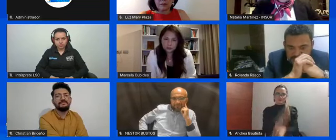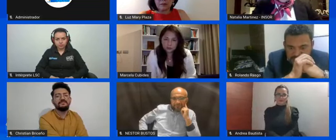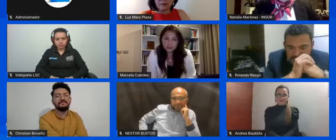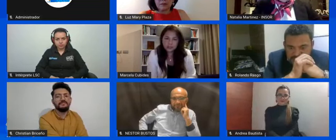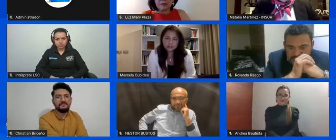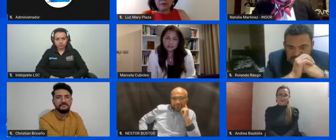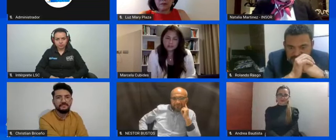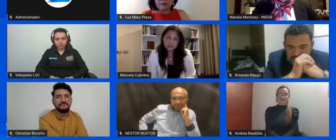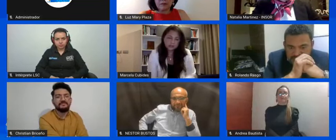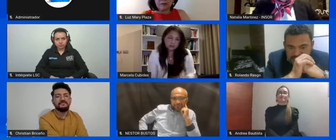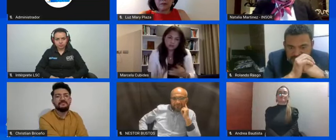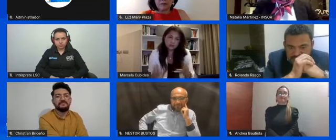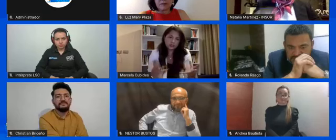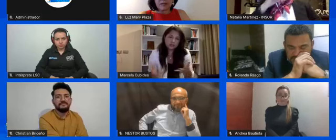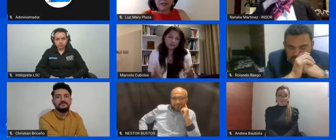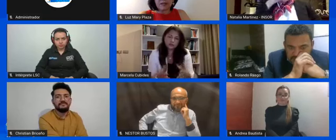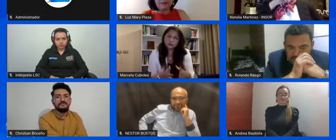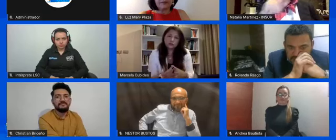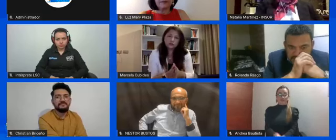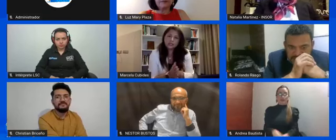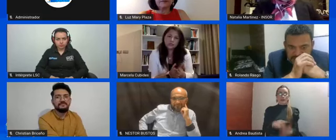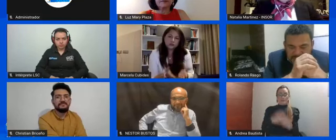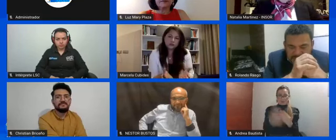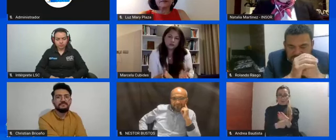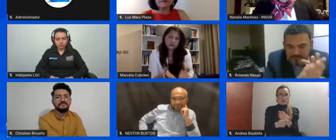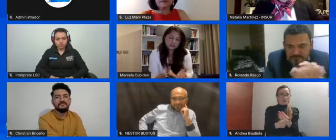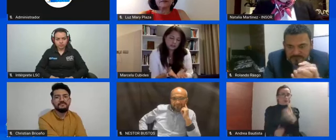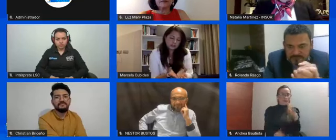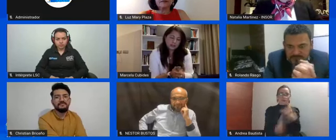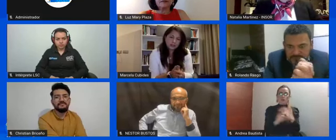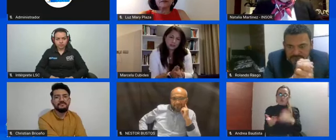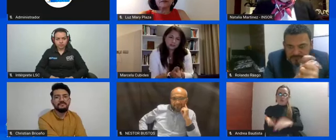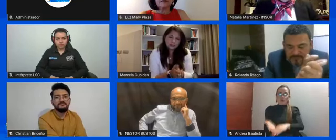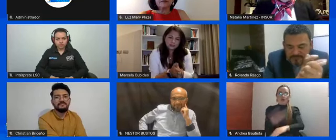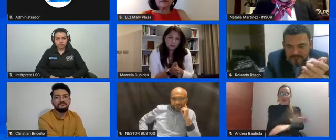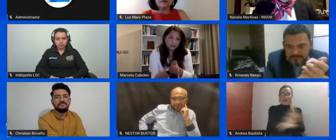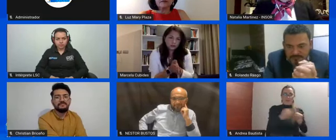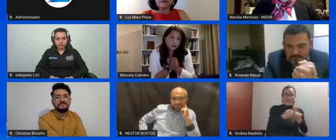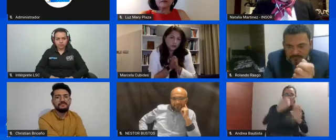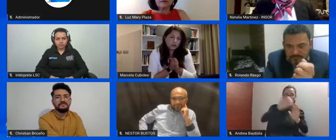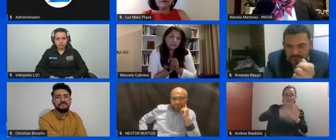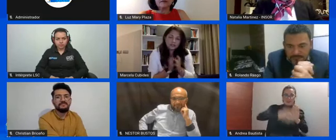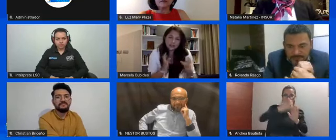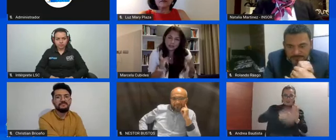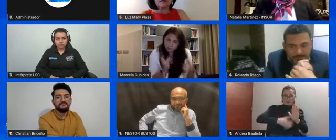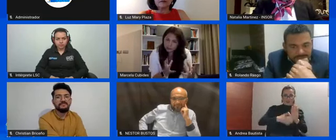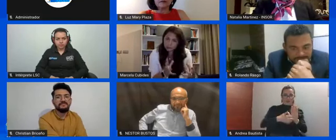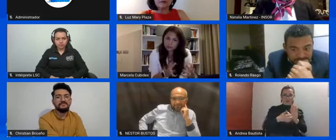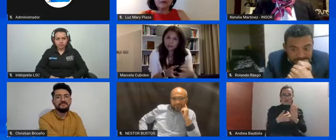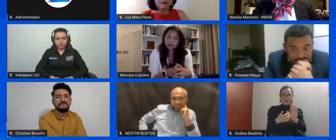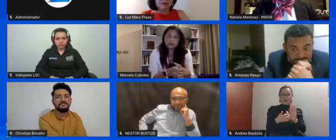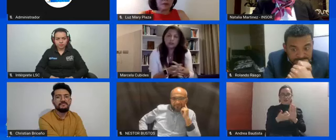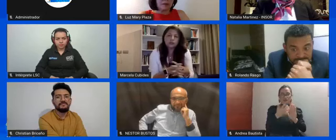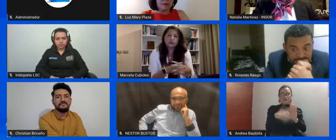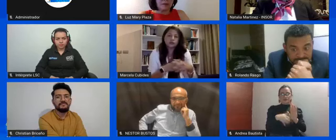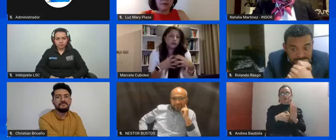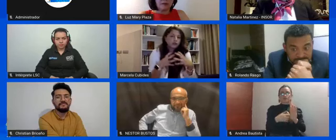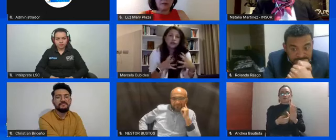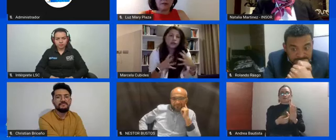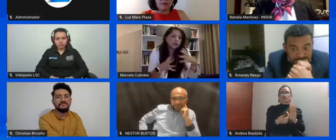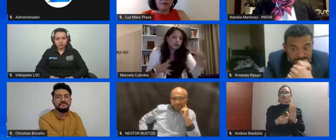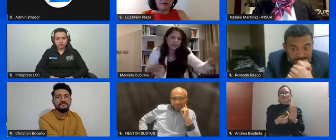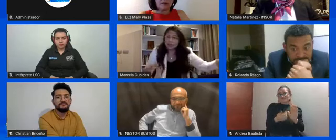proyecto surge, digamos, de dos grandes cosas. Uno, un diagnóstico existente que es, por más de que queramos reunir a la comunidad